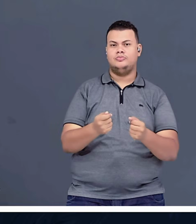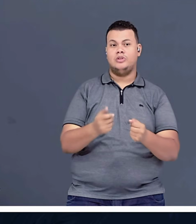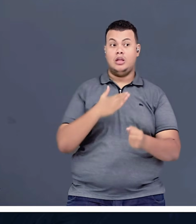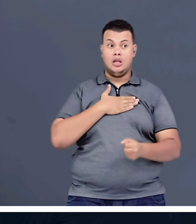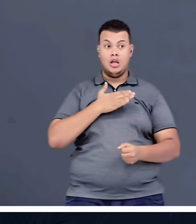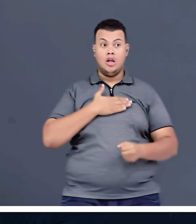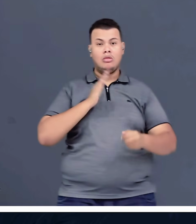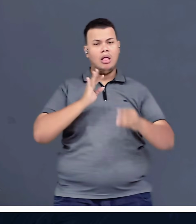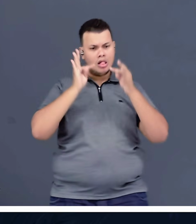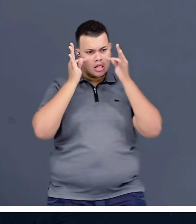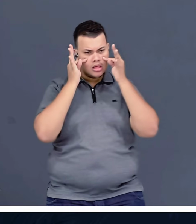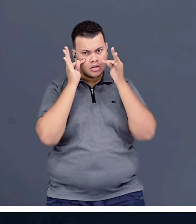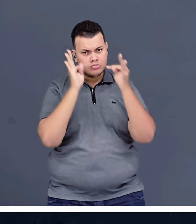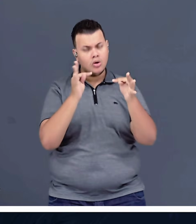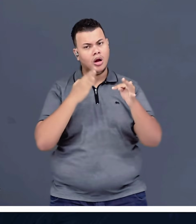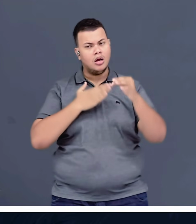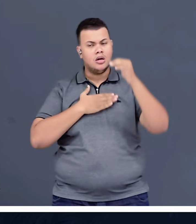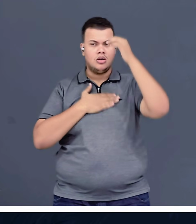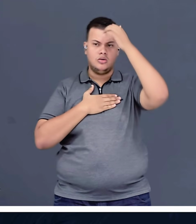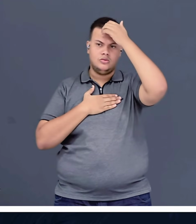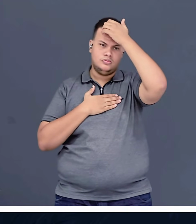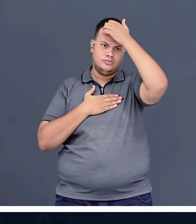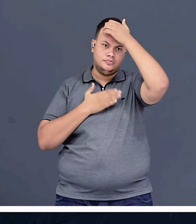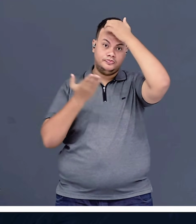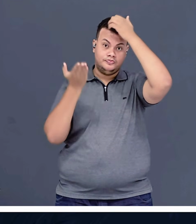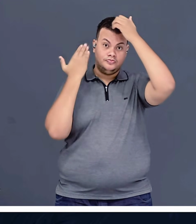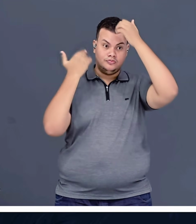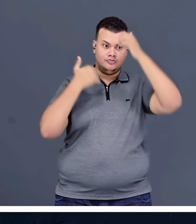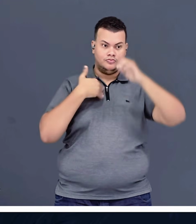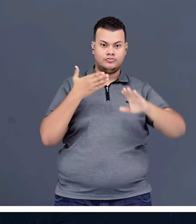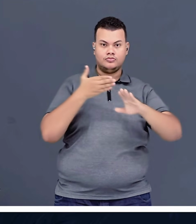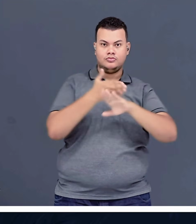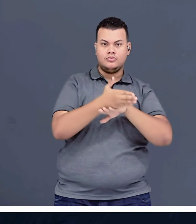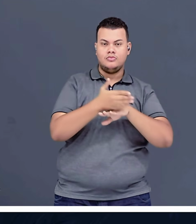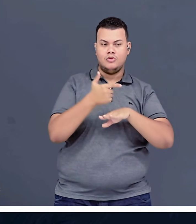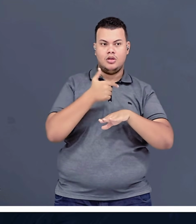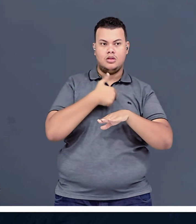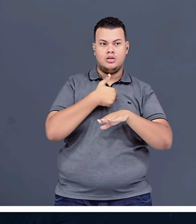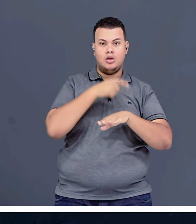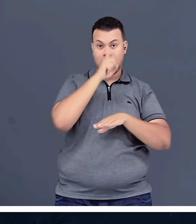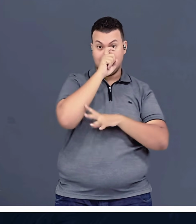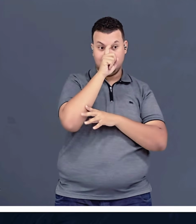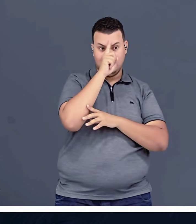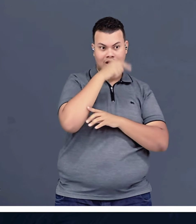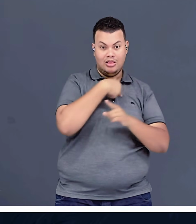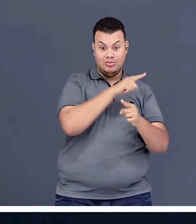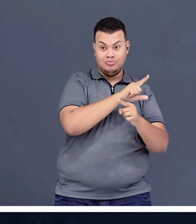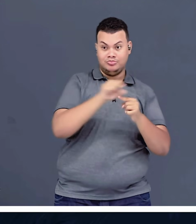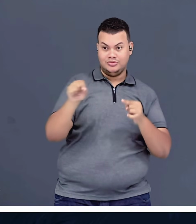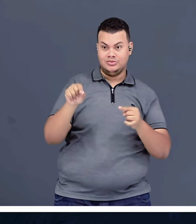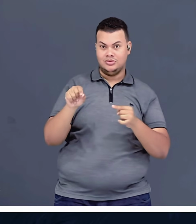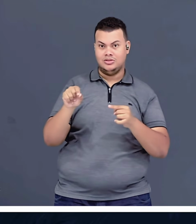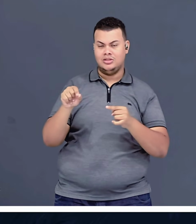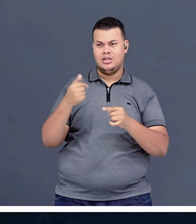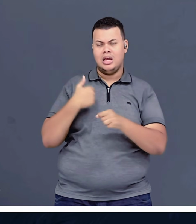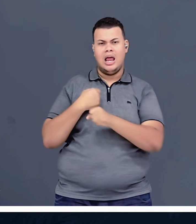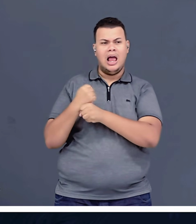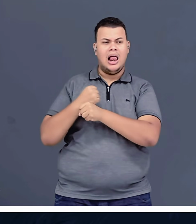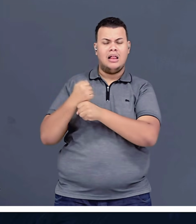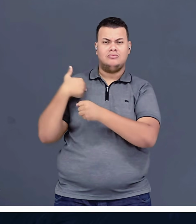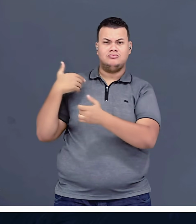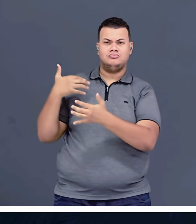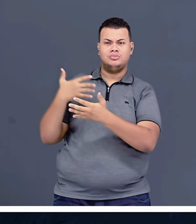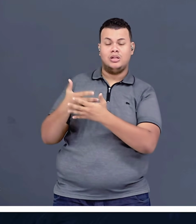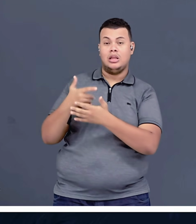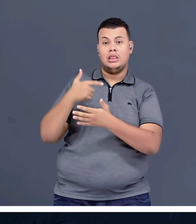sou testemunha disso. Quando eu fazia câmara hiperbárica, logo depois que eu saí do hospital, durante vários dias